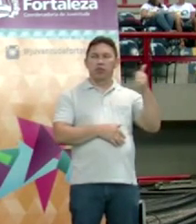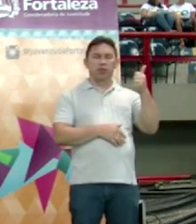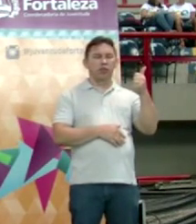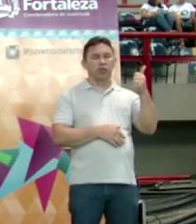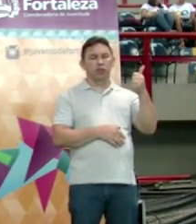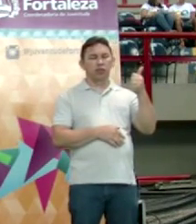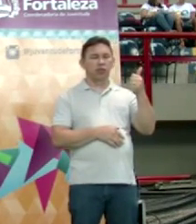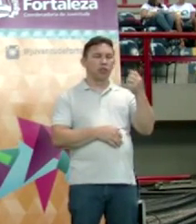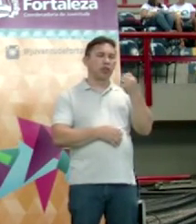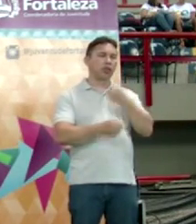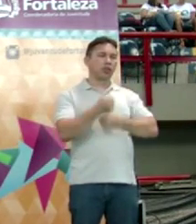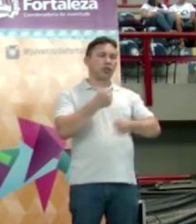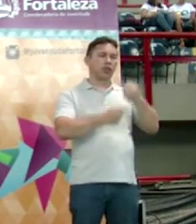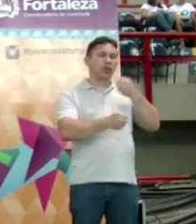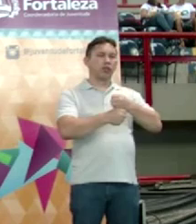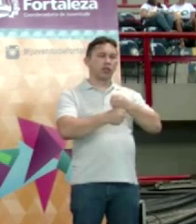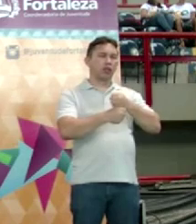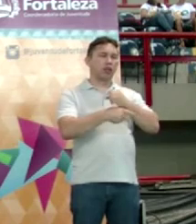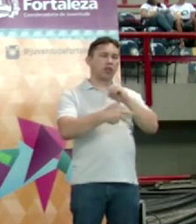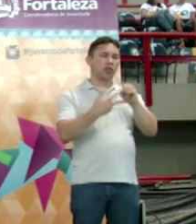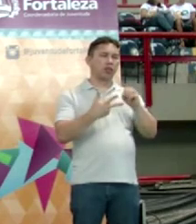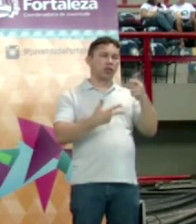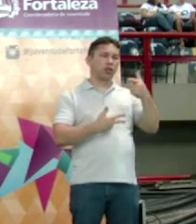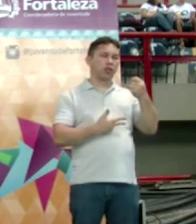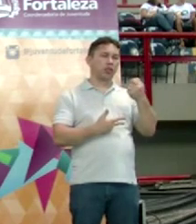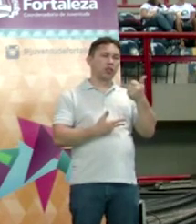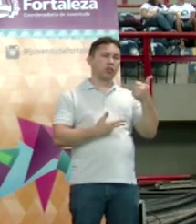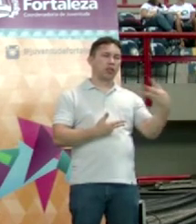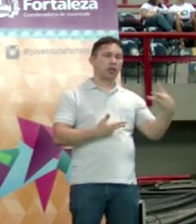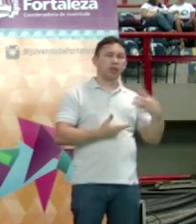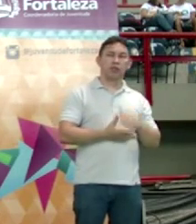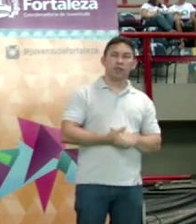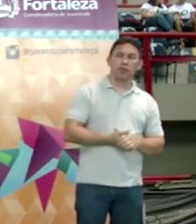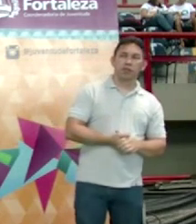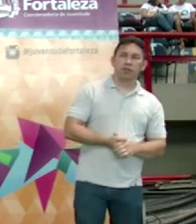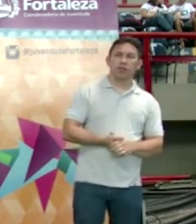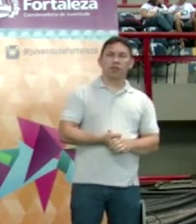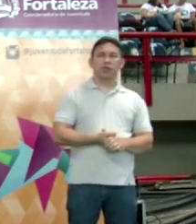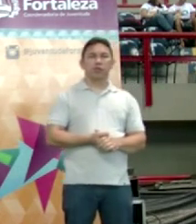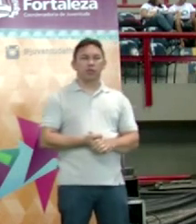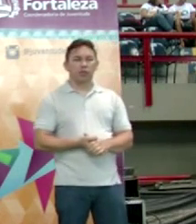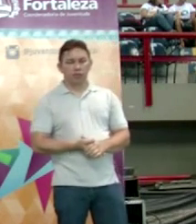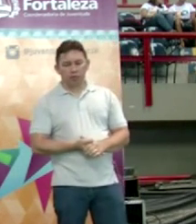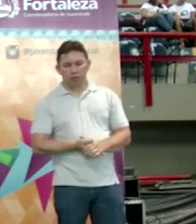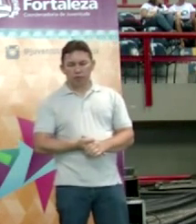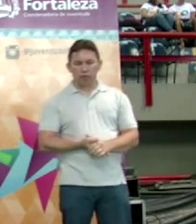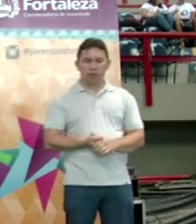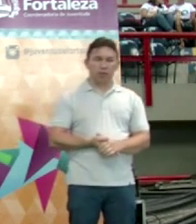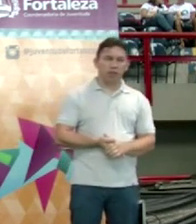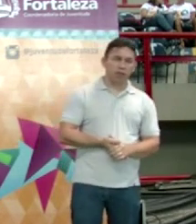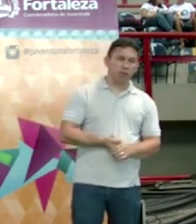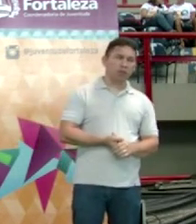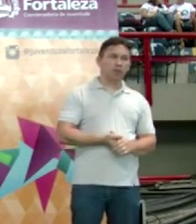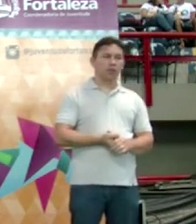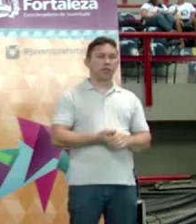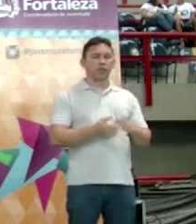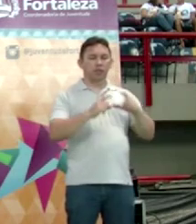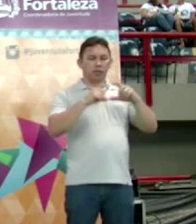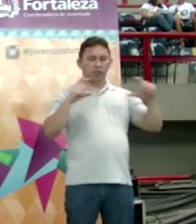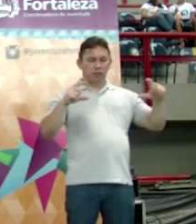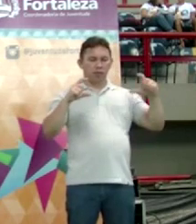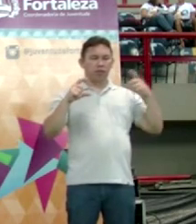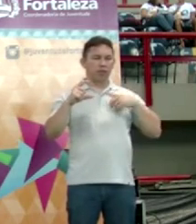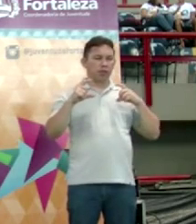de 2013, tá? Diz assim, ó. O glifosato, aí ele bota a fórmula aí,